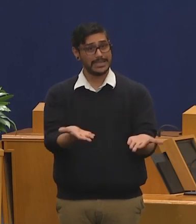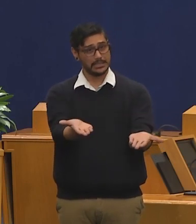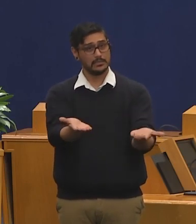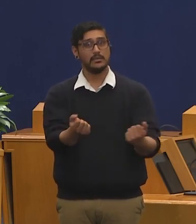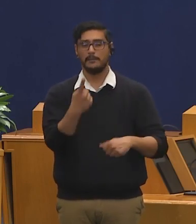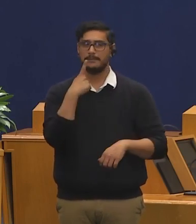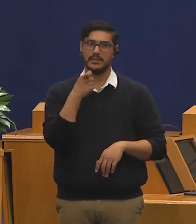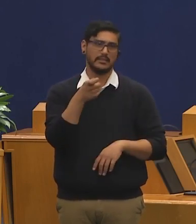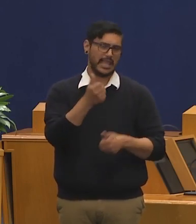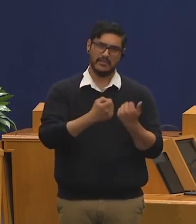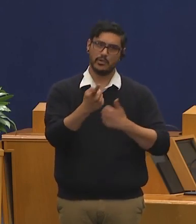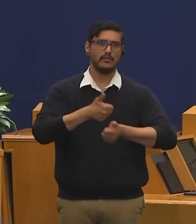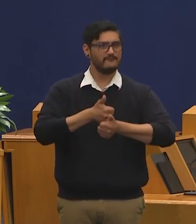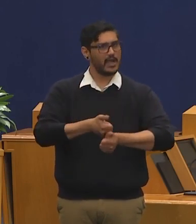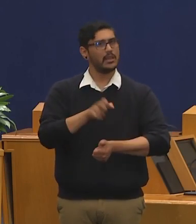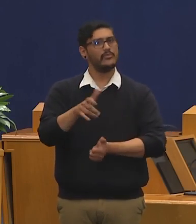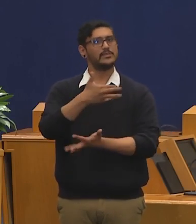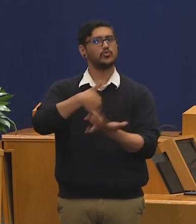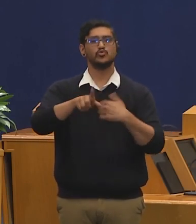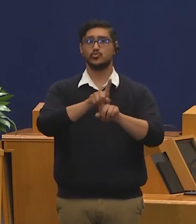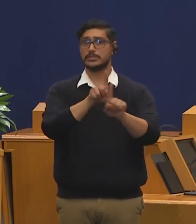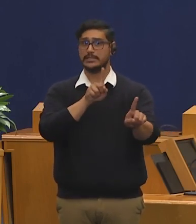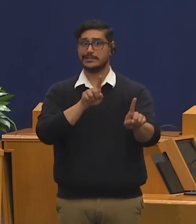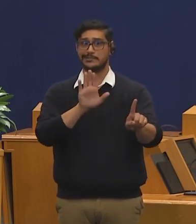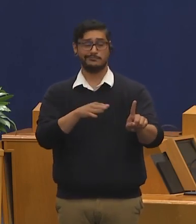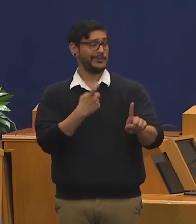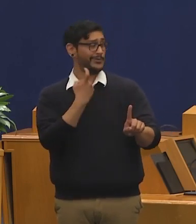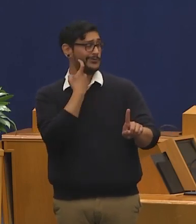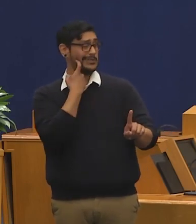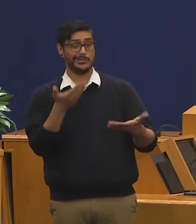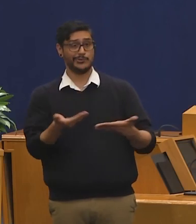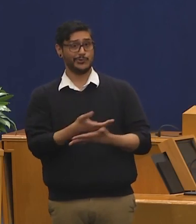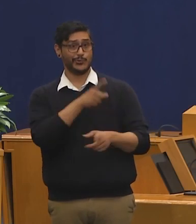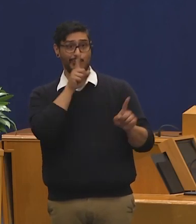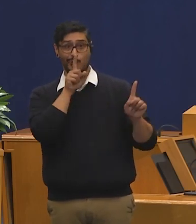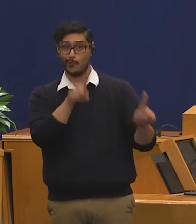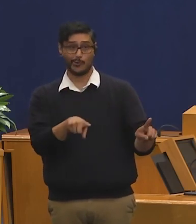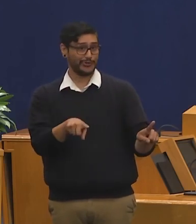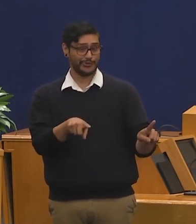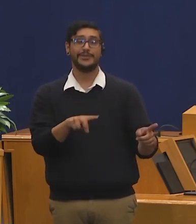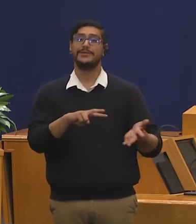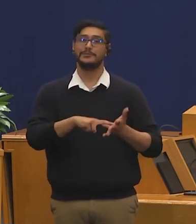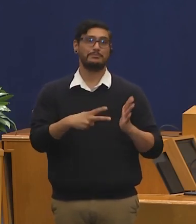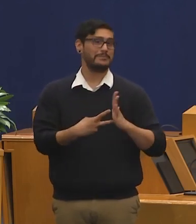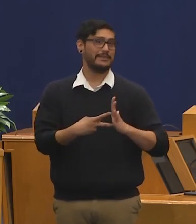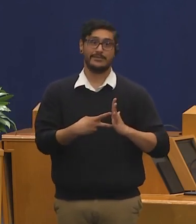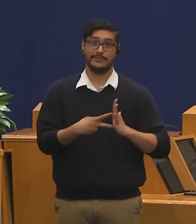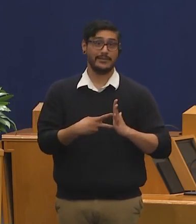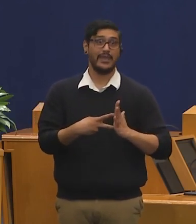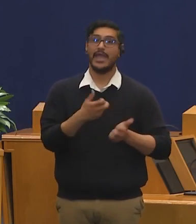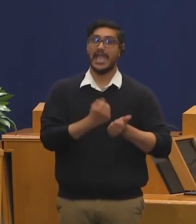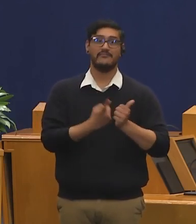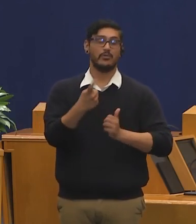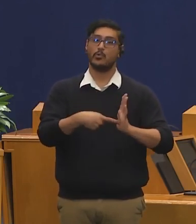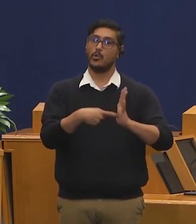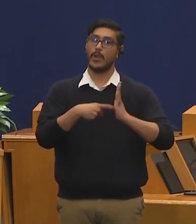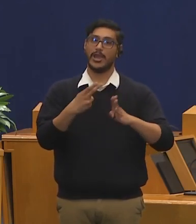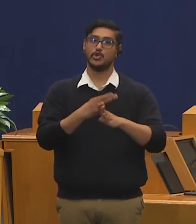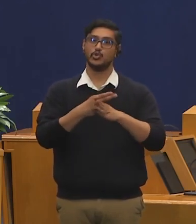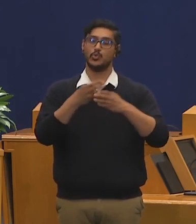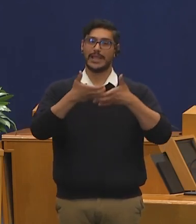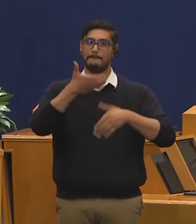la distancia social. La nueva orden de la salud pública quiere decir que todos tienen que tener una máscara en la